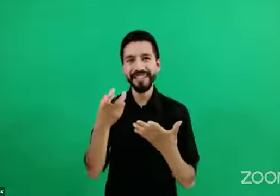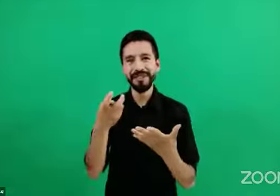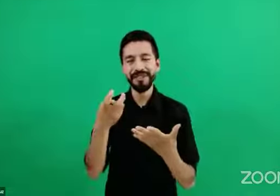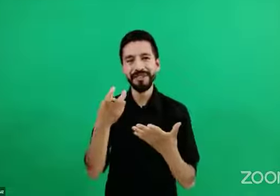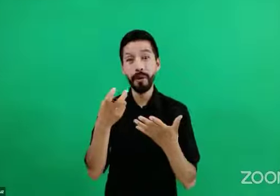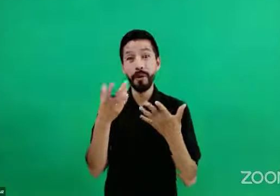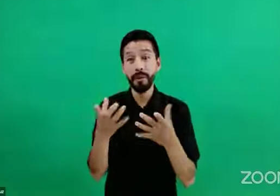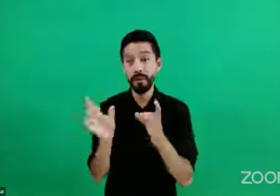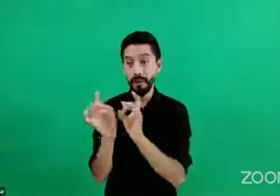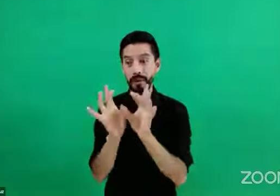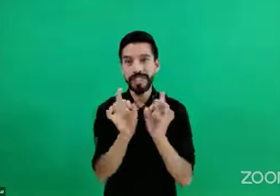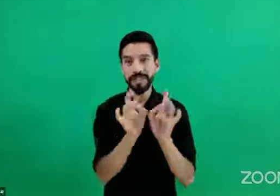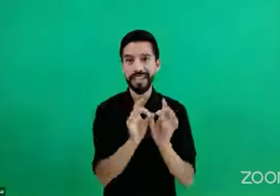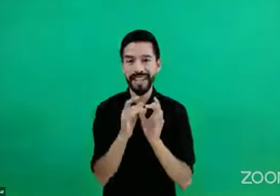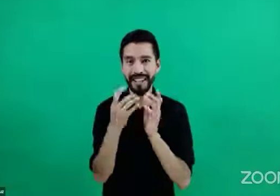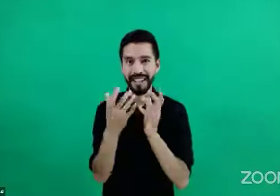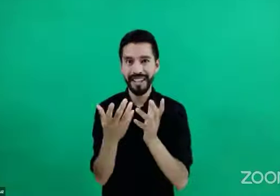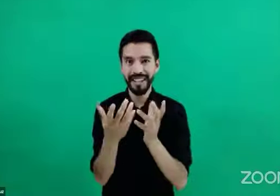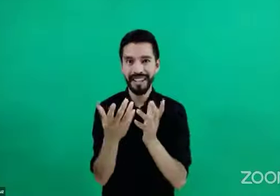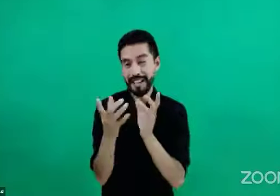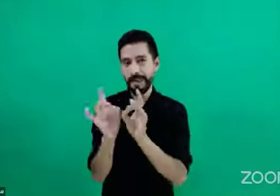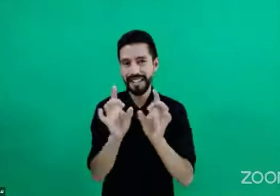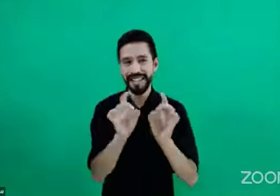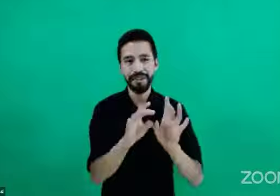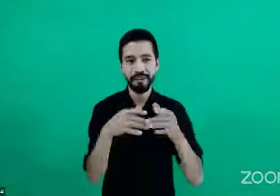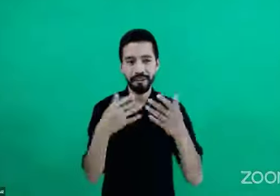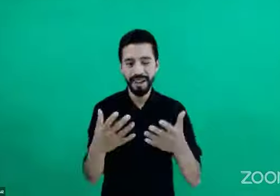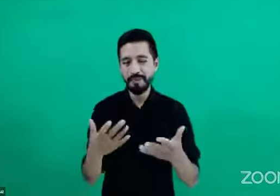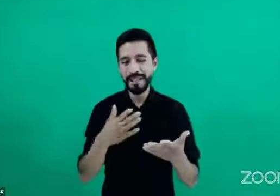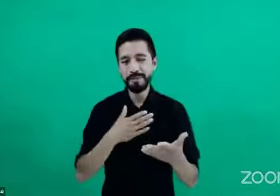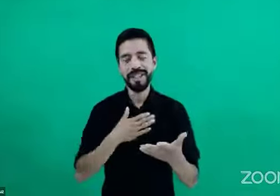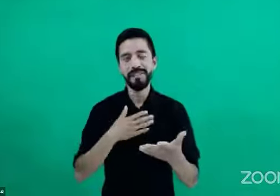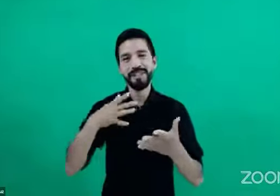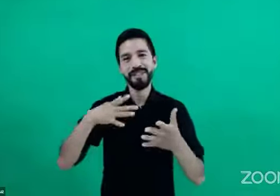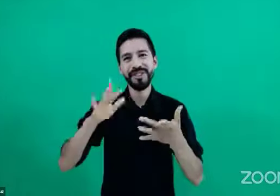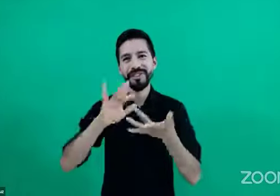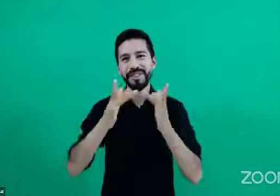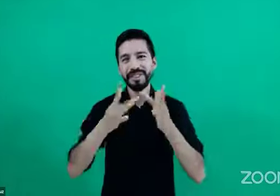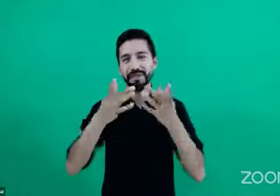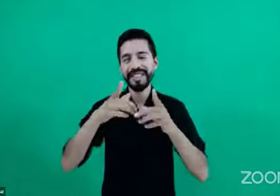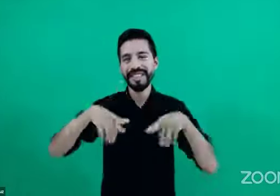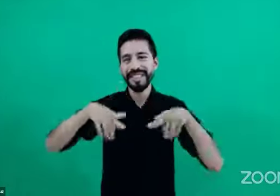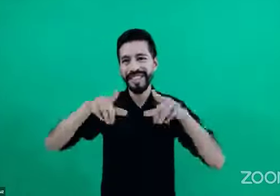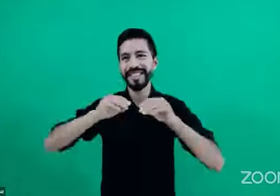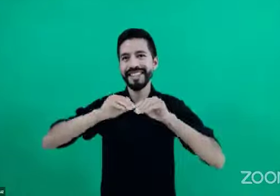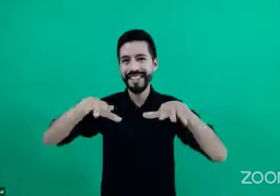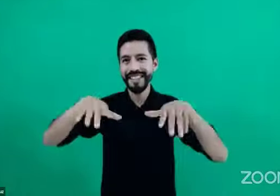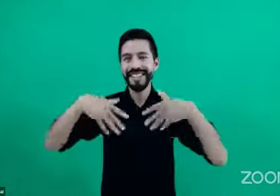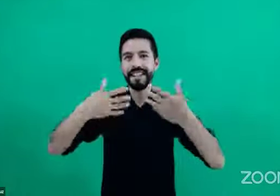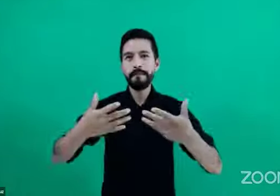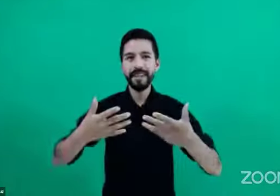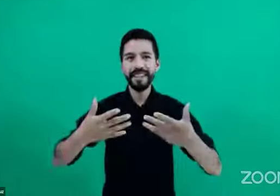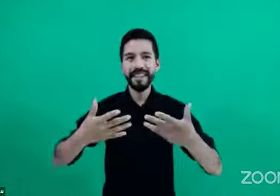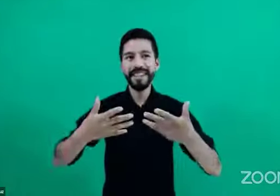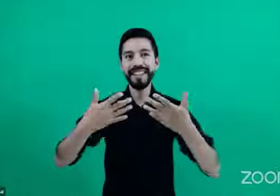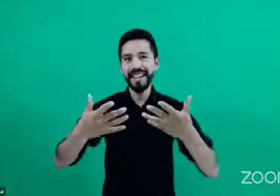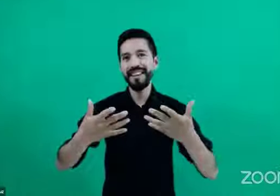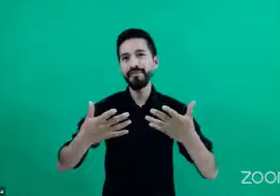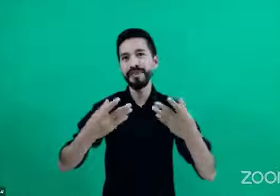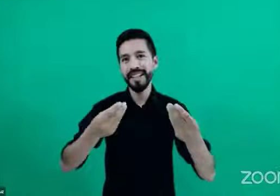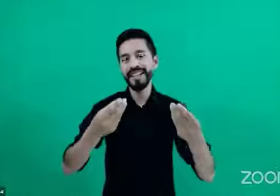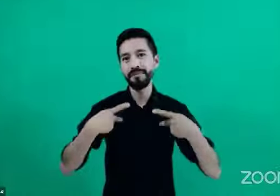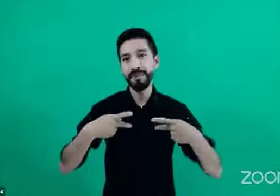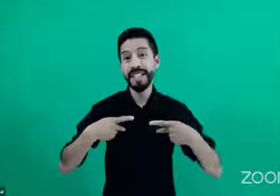que esto, o todo esto que pasa, más porque, bueno, estoy en contacto más en redes, y